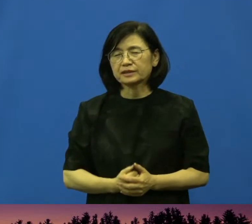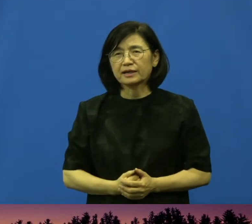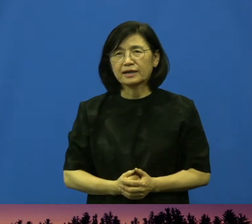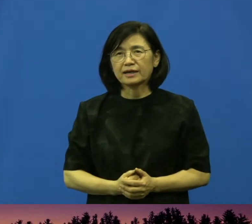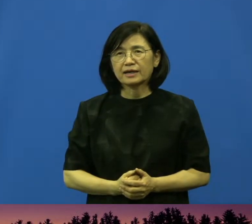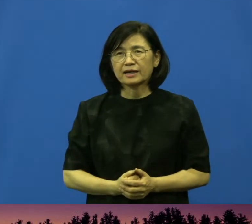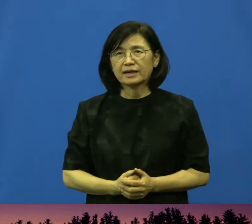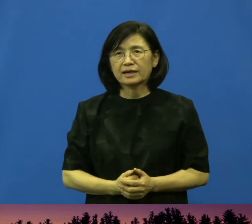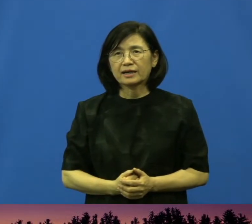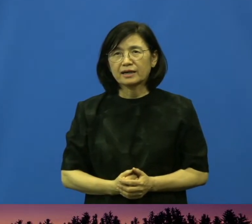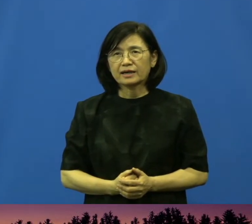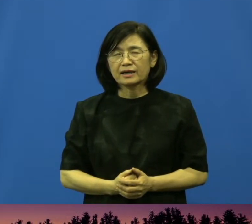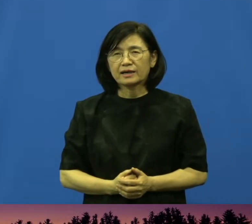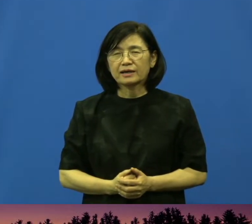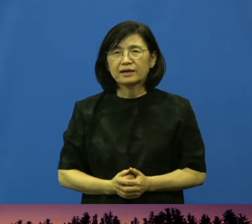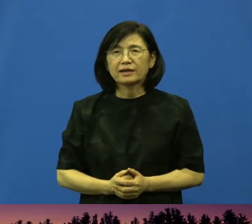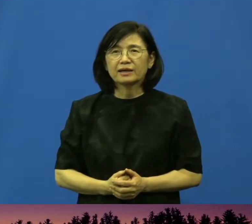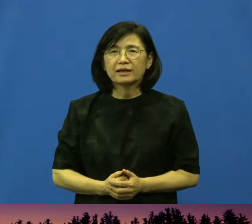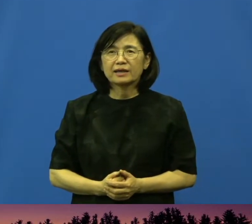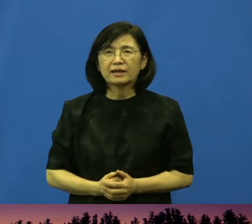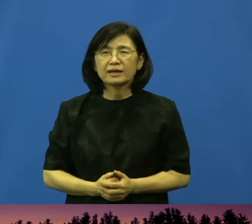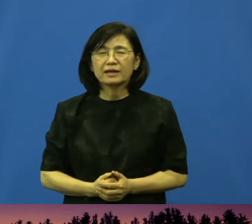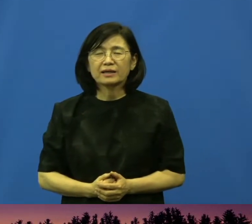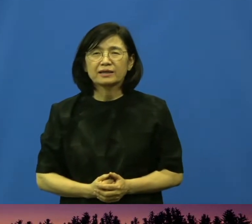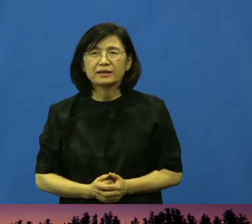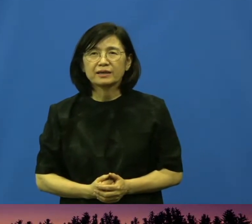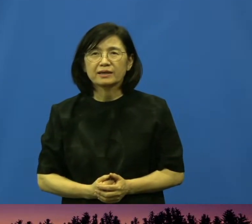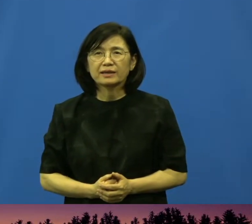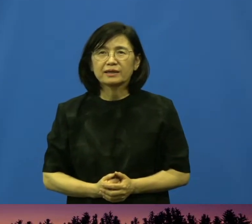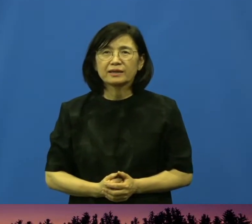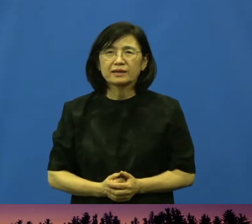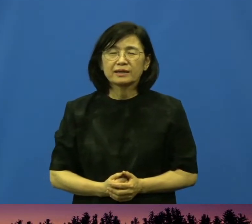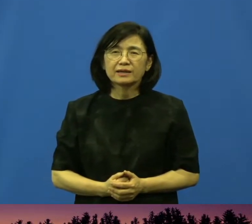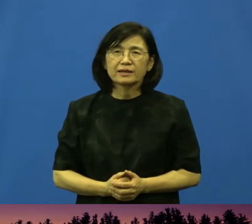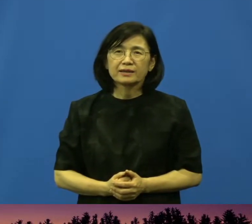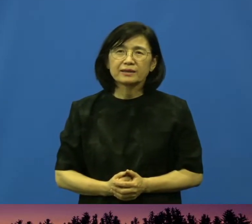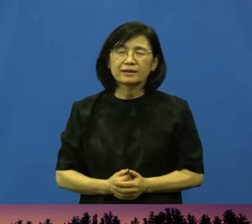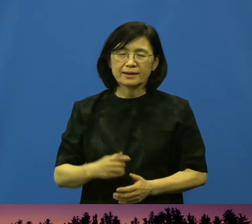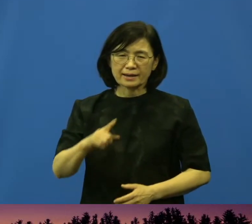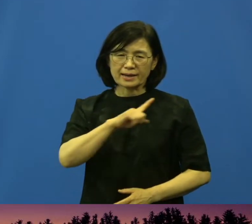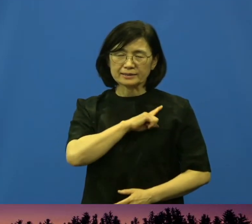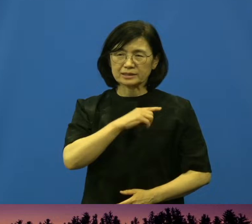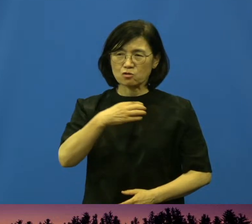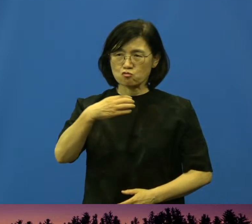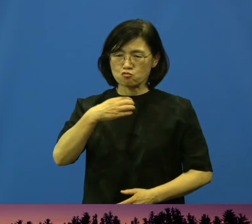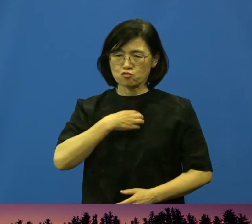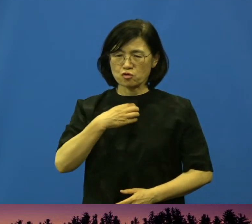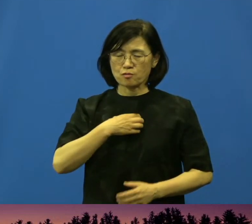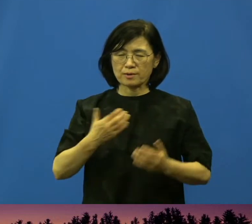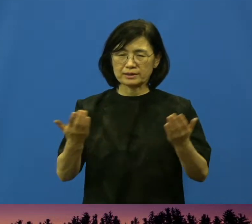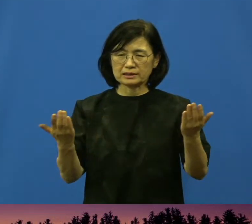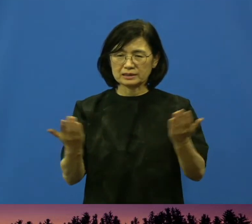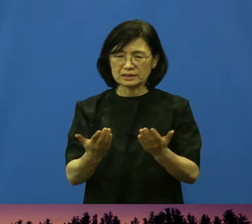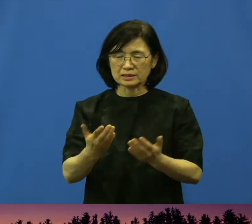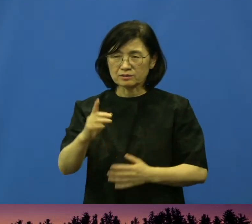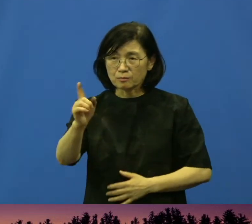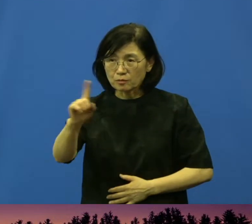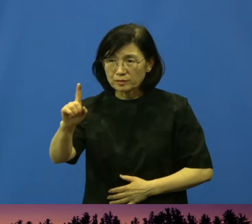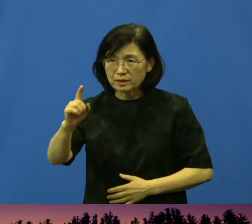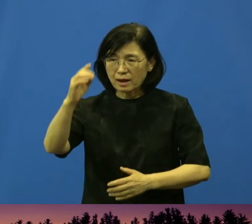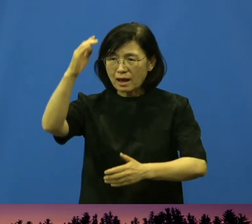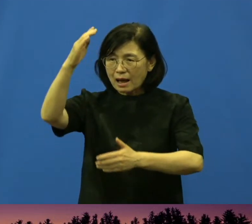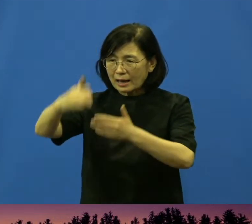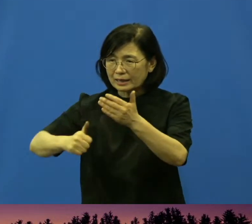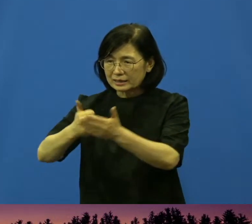하나님이 이기게 하시지 않아요. 내가 지지 않으려고 하면. 가장 위험한 것은 하나님 없이 이기는 삶을 살아가는